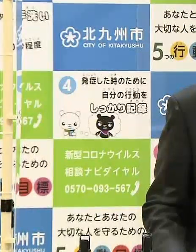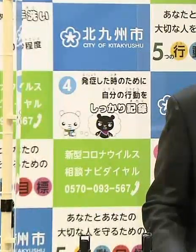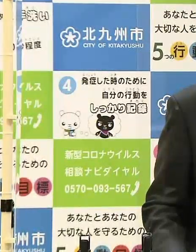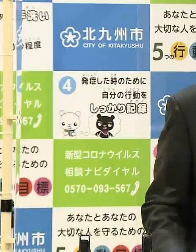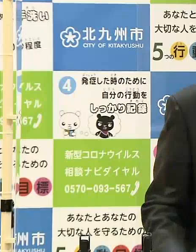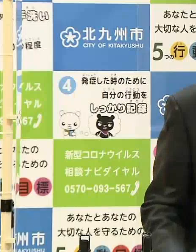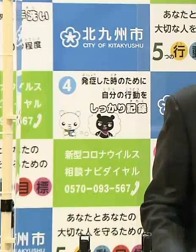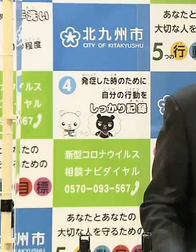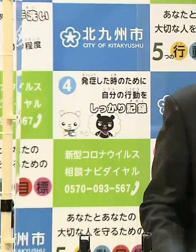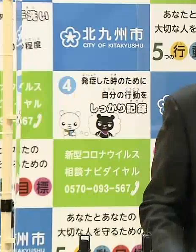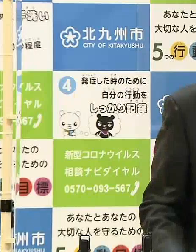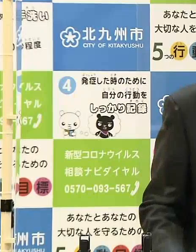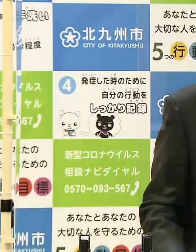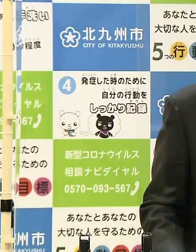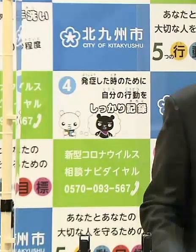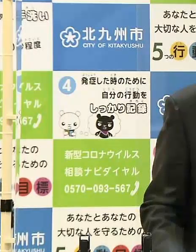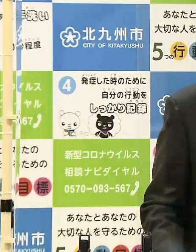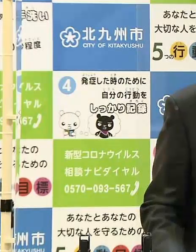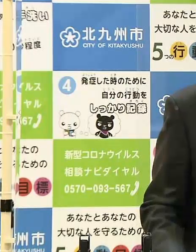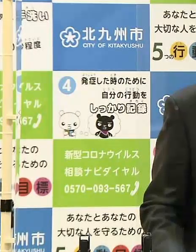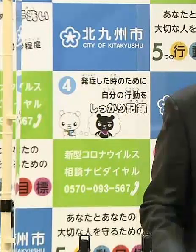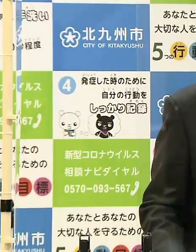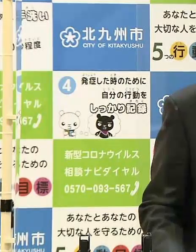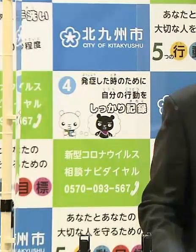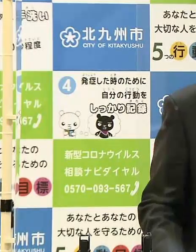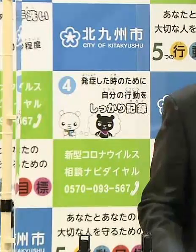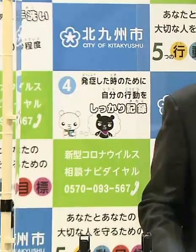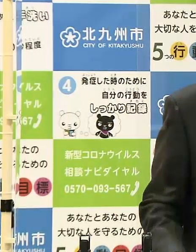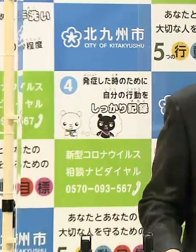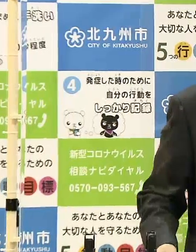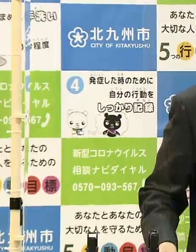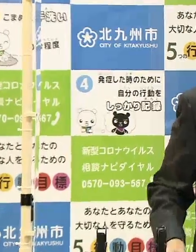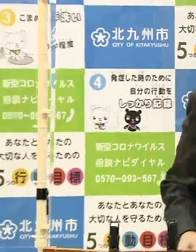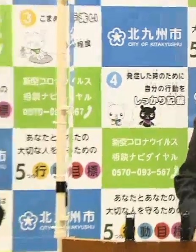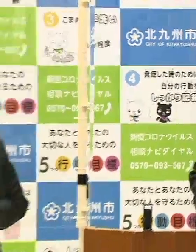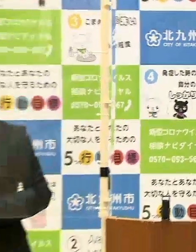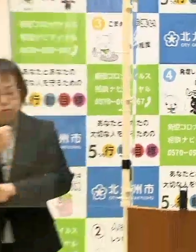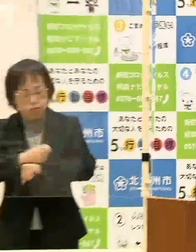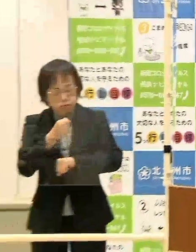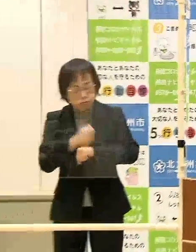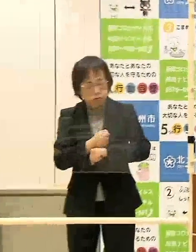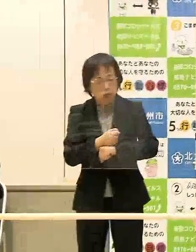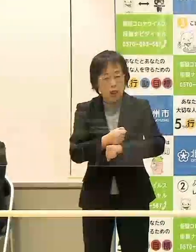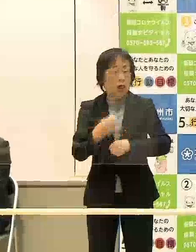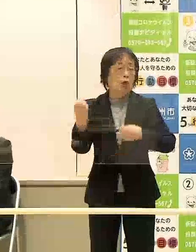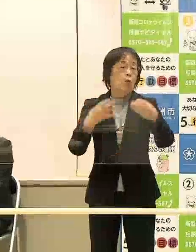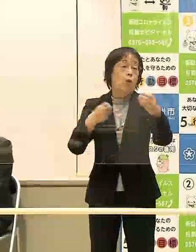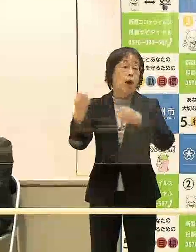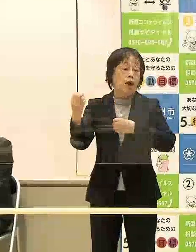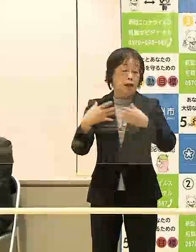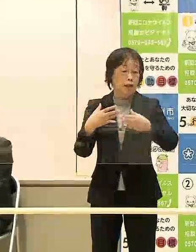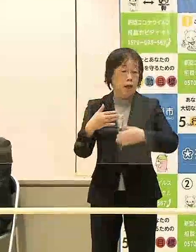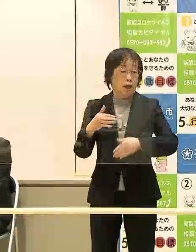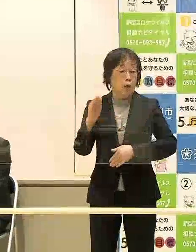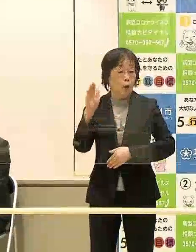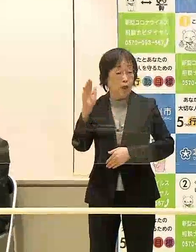病床は関係とか現場からの号のいろんな声などあれ